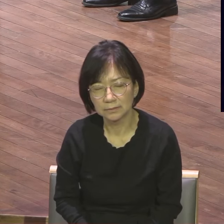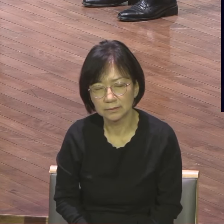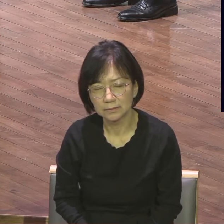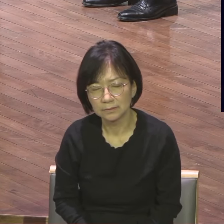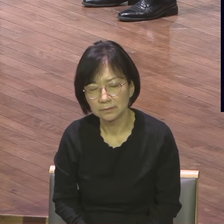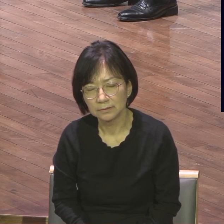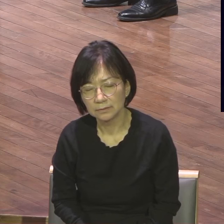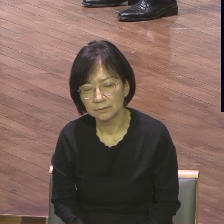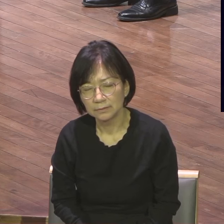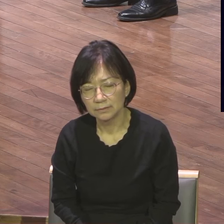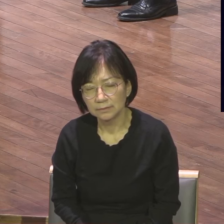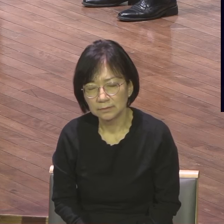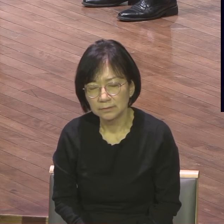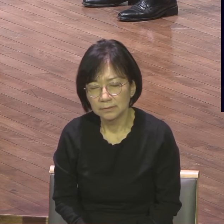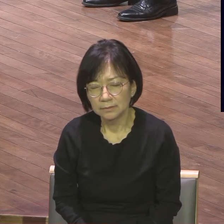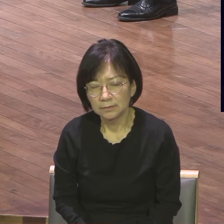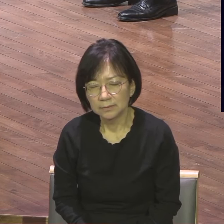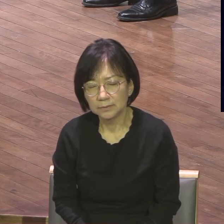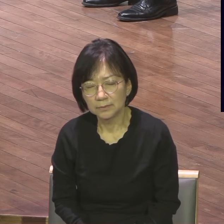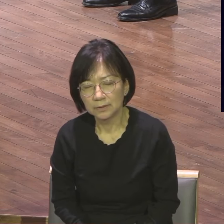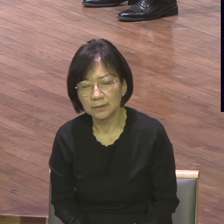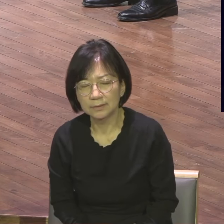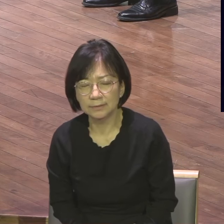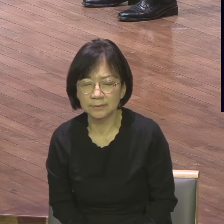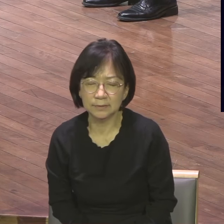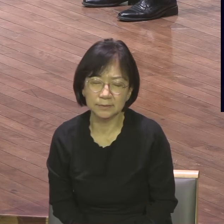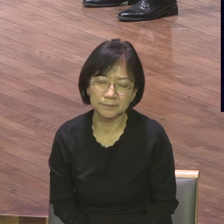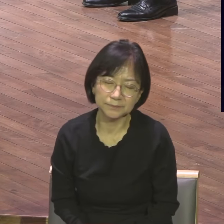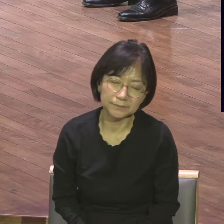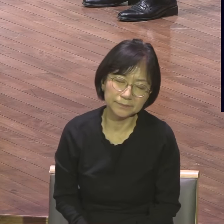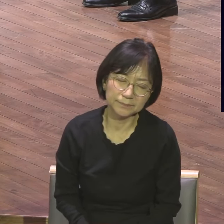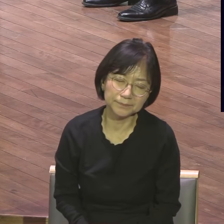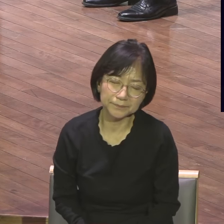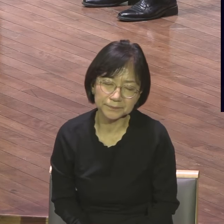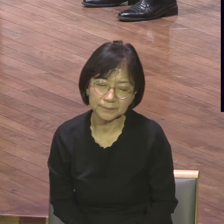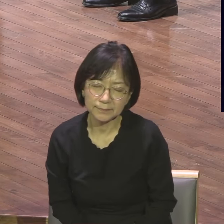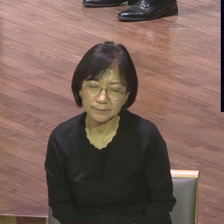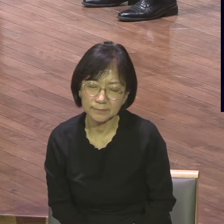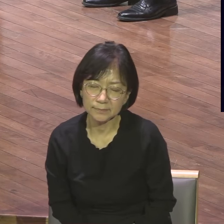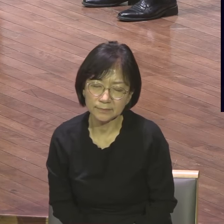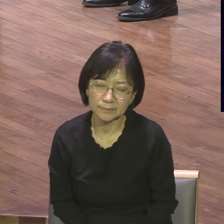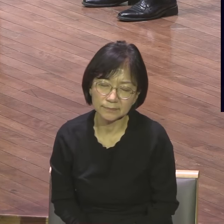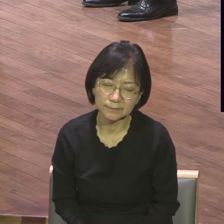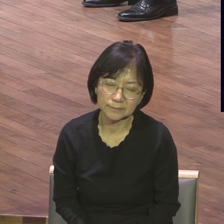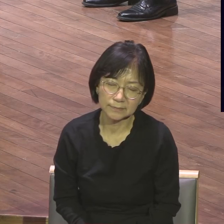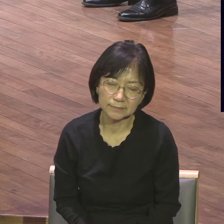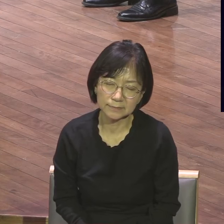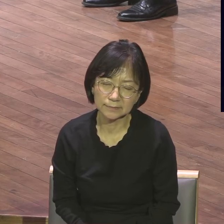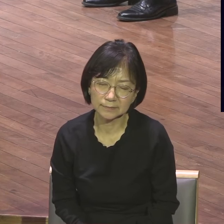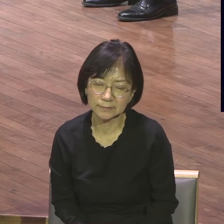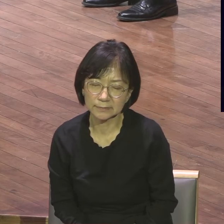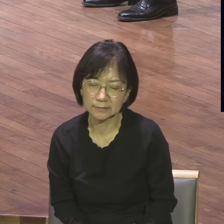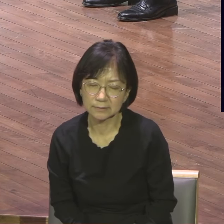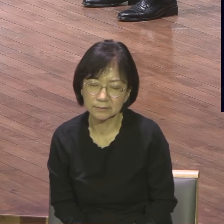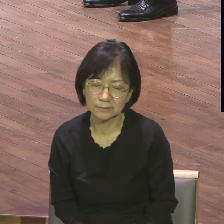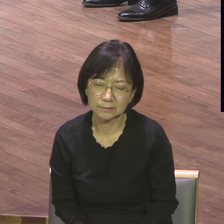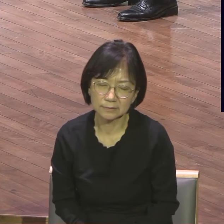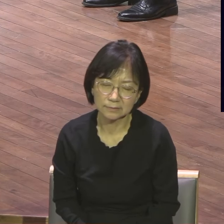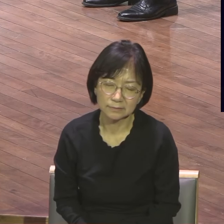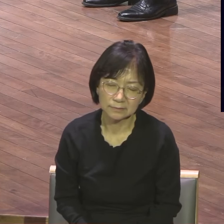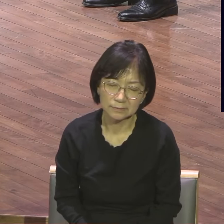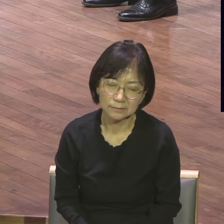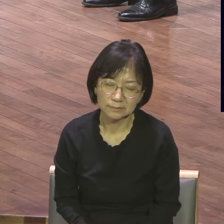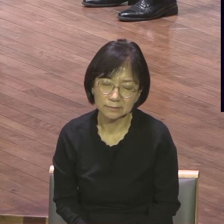하나님 너무 감사합니다. 내 죄가 충전했습니다. 내 죄가 진리를 통해 죽이 충전되고 이제 내